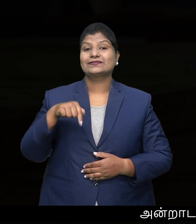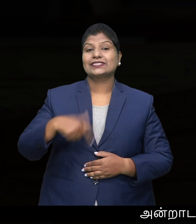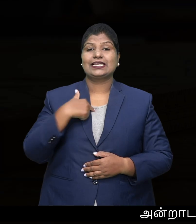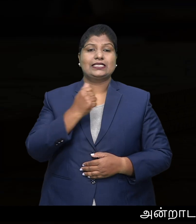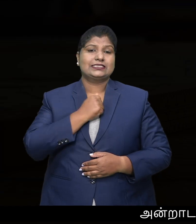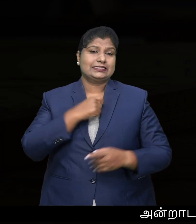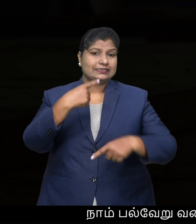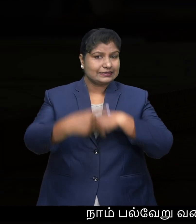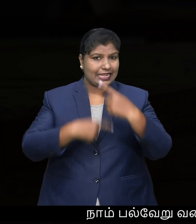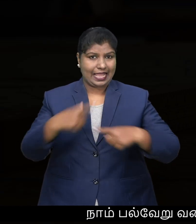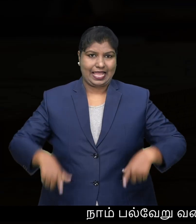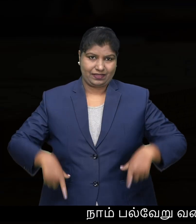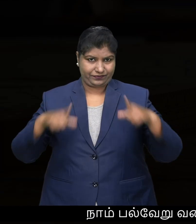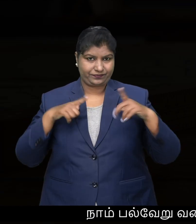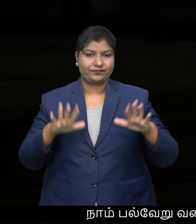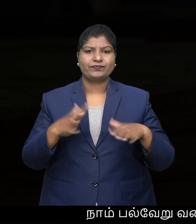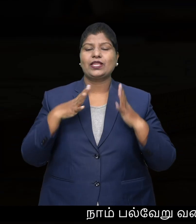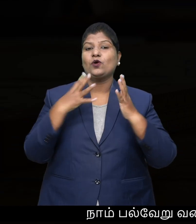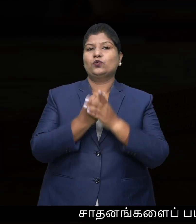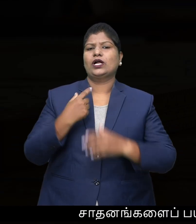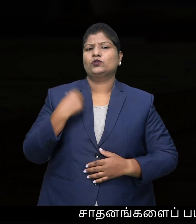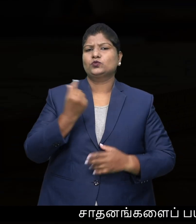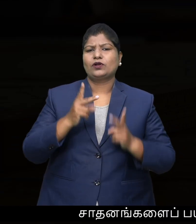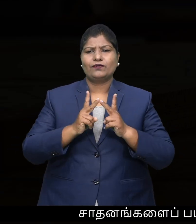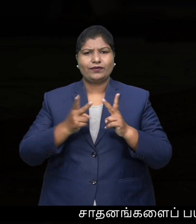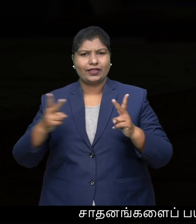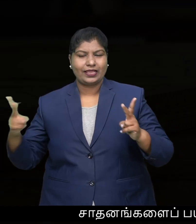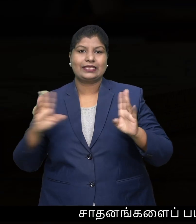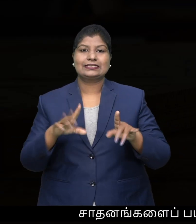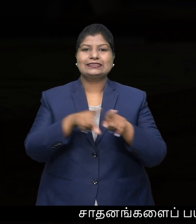அன்றாட வாழ்வில் நாம் பல்வேறு வகையான அளவீட்டு சாதனங்களை பயன்படுத்துகிறோம்.